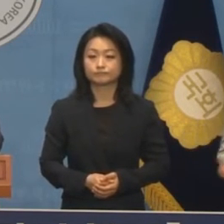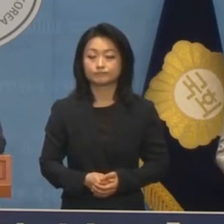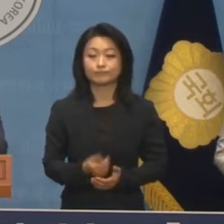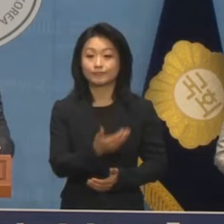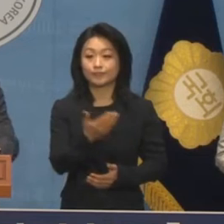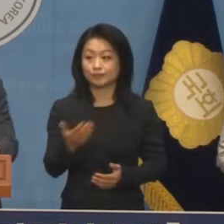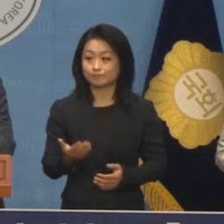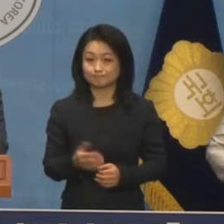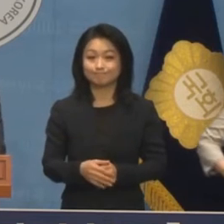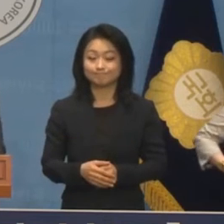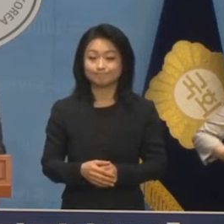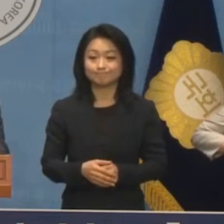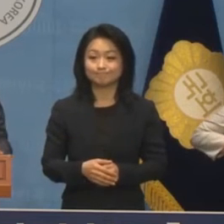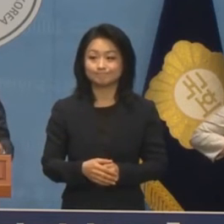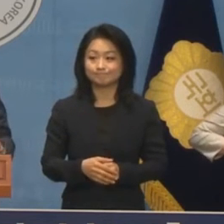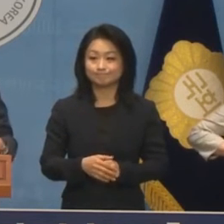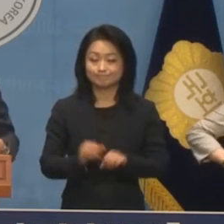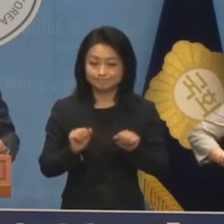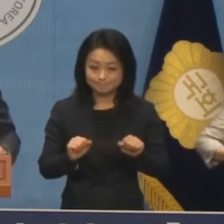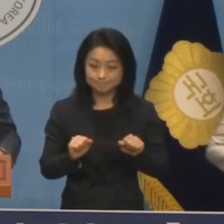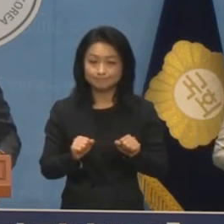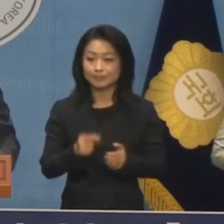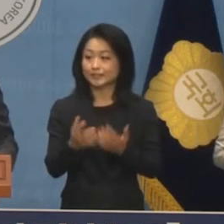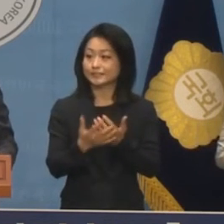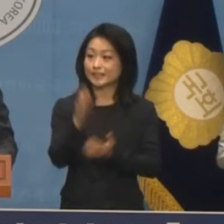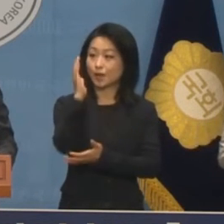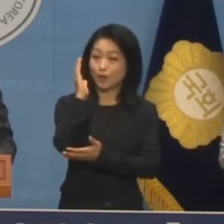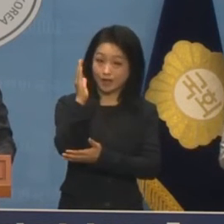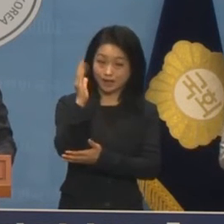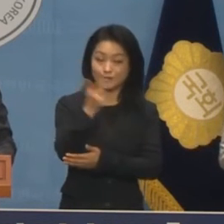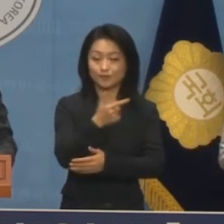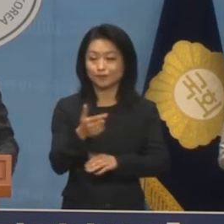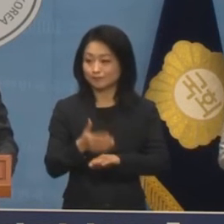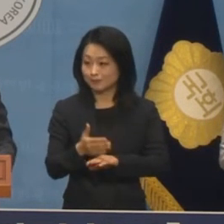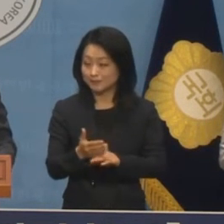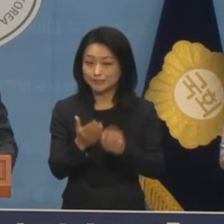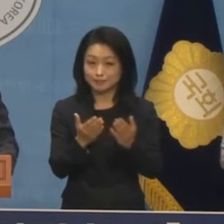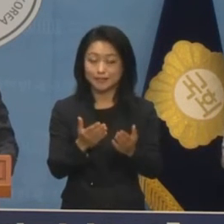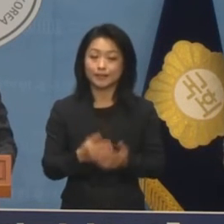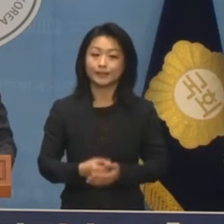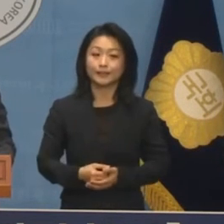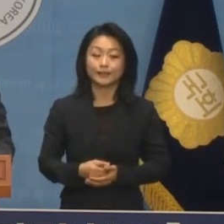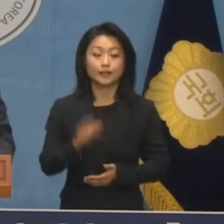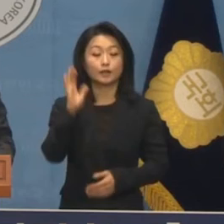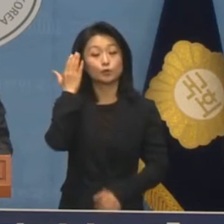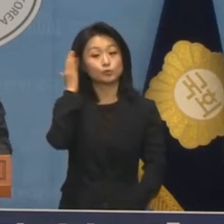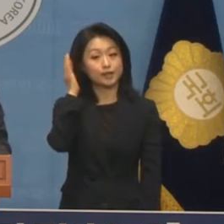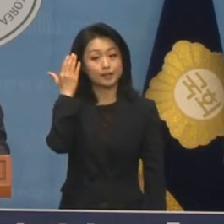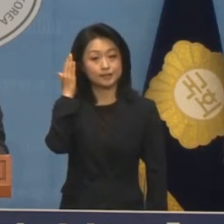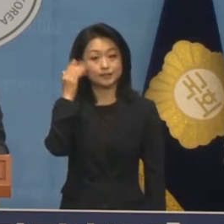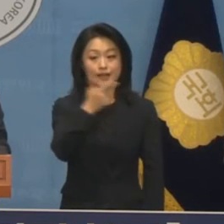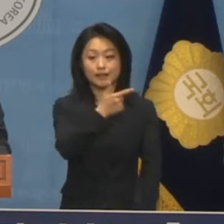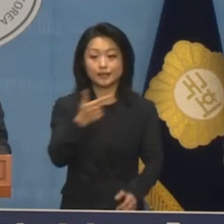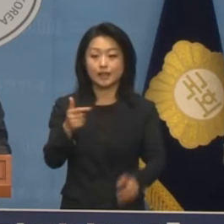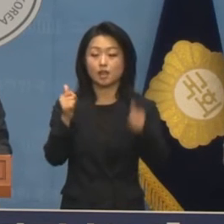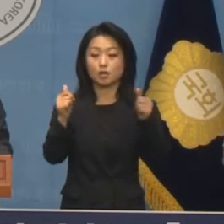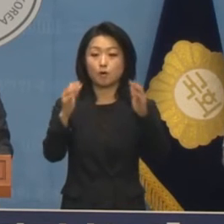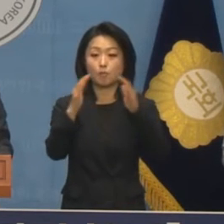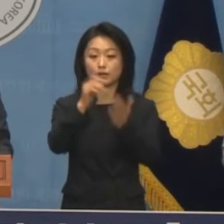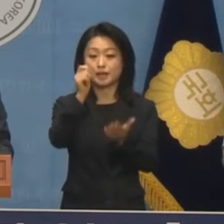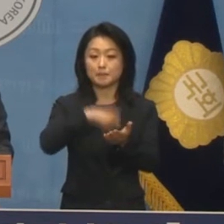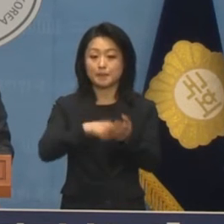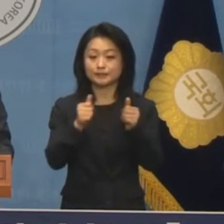네, 감사합니다. 오늘 기자회견을 개최하게 돼서 감사합니다. 최근에 대법원